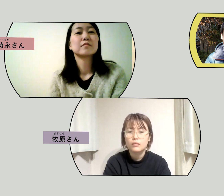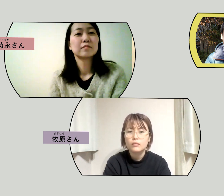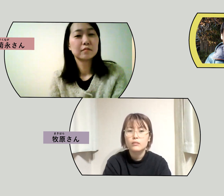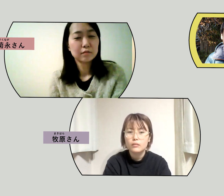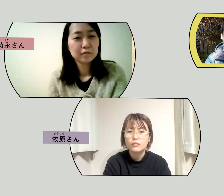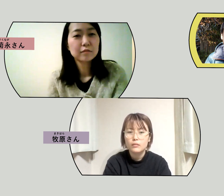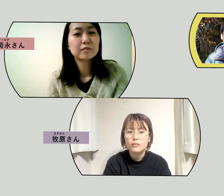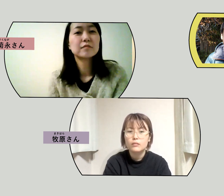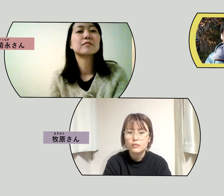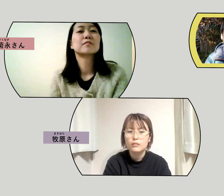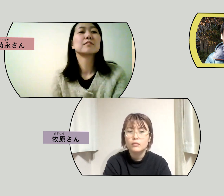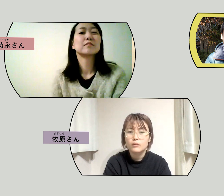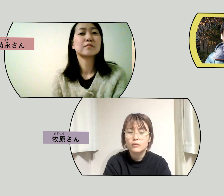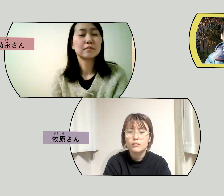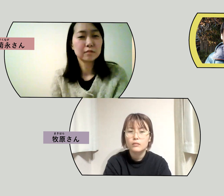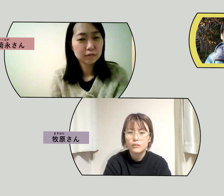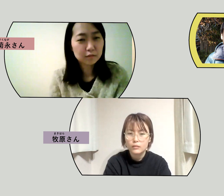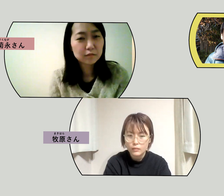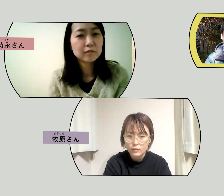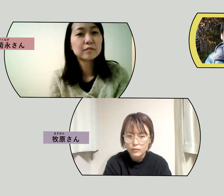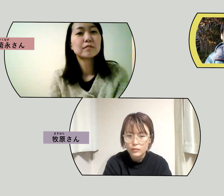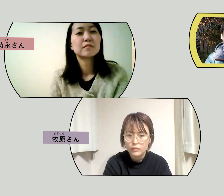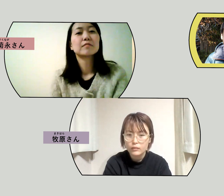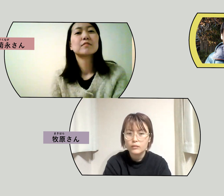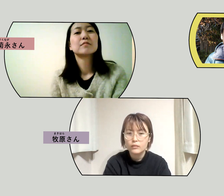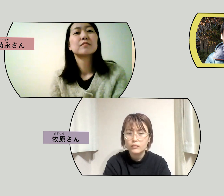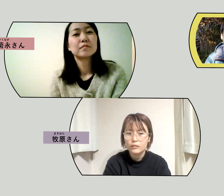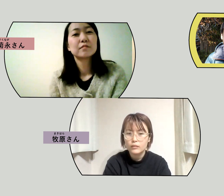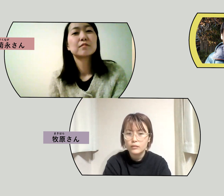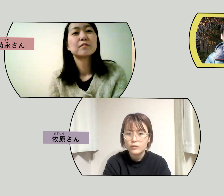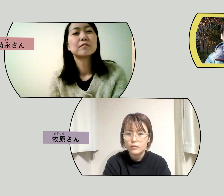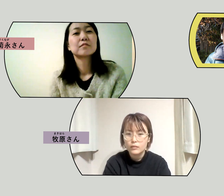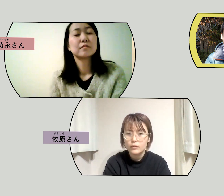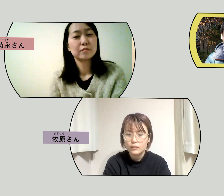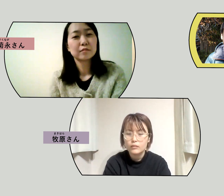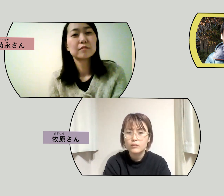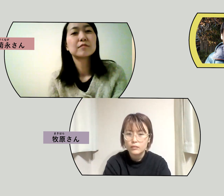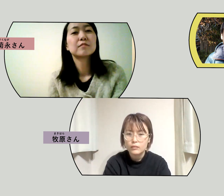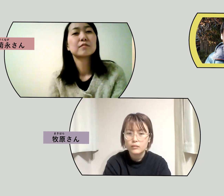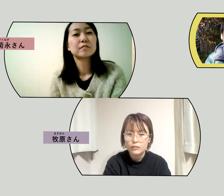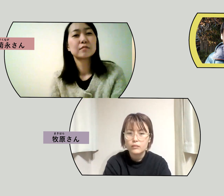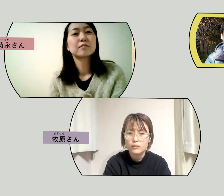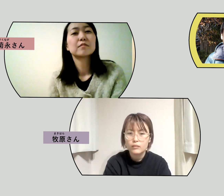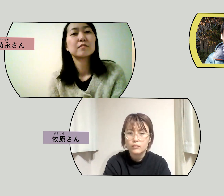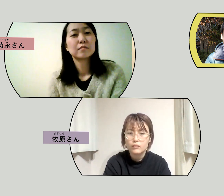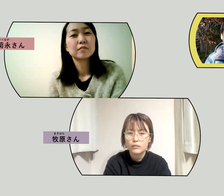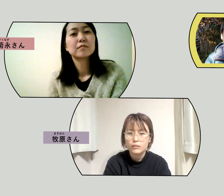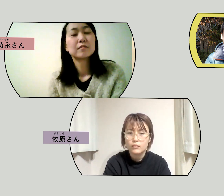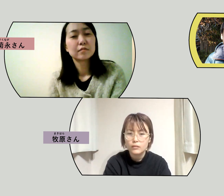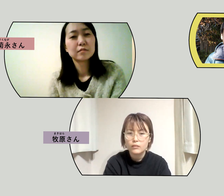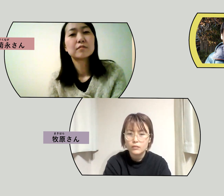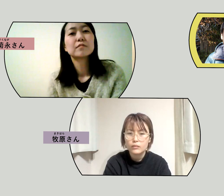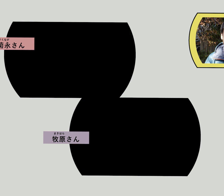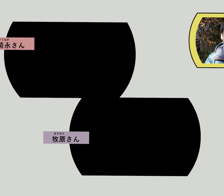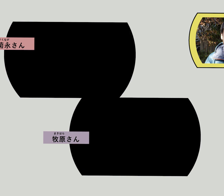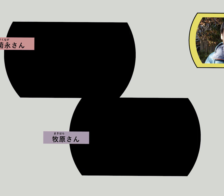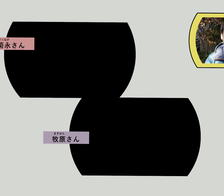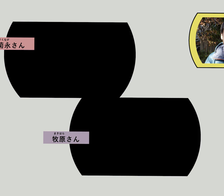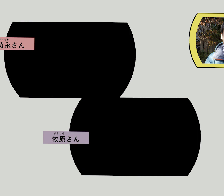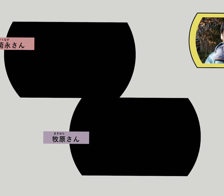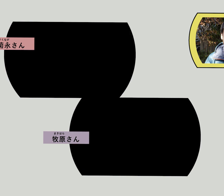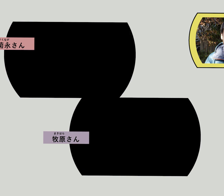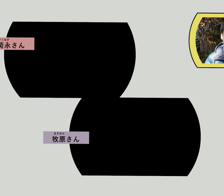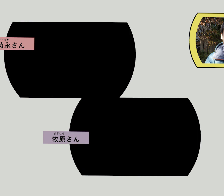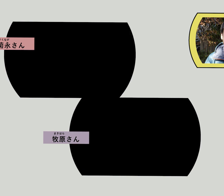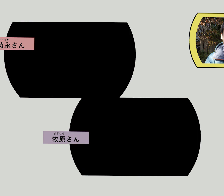掴みやすくなるなっていうのをすごく感じていてやっぱりそれは声が感じられるからなのかなっていう風に思ってい